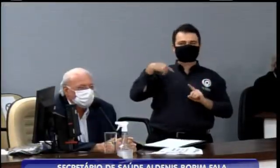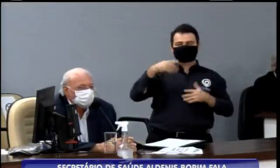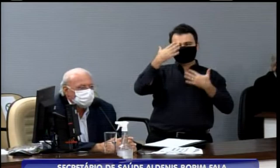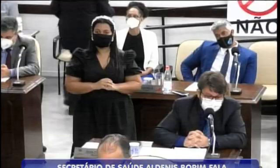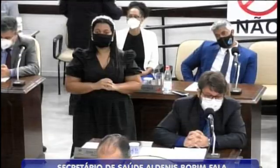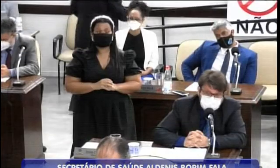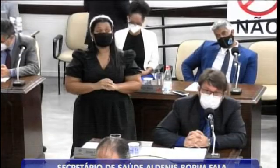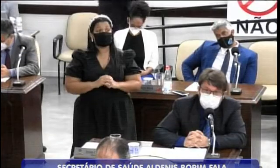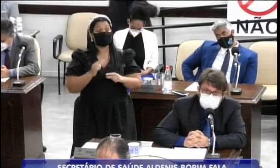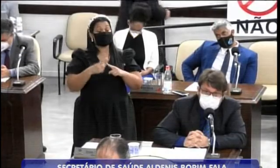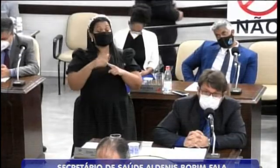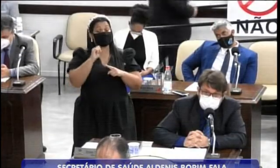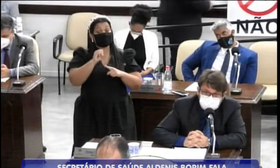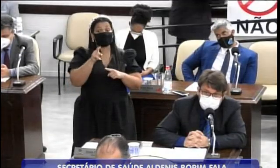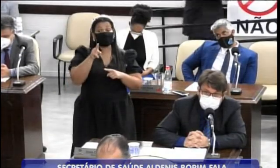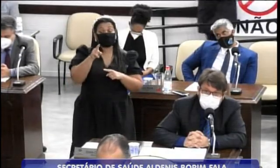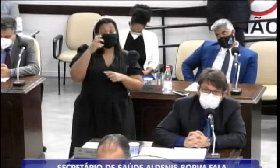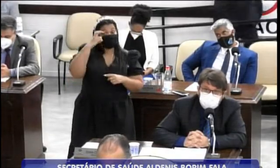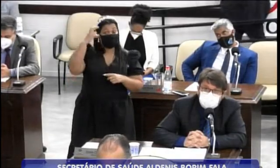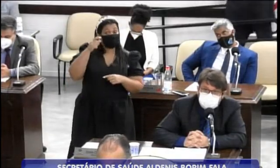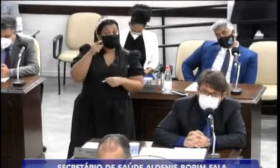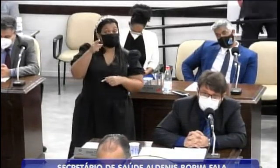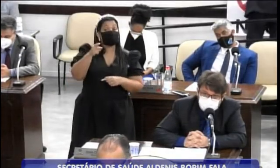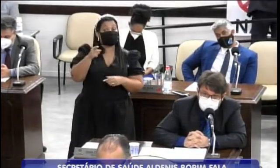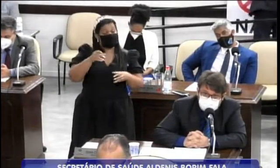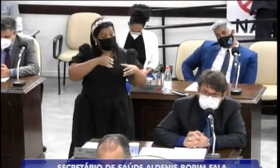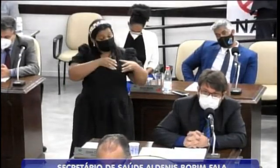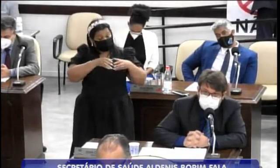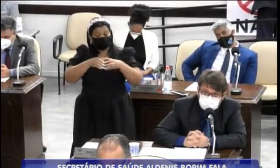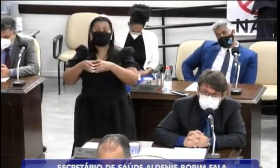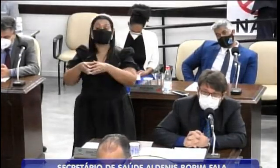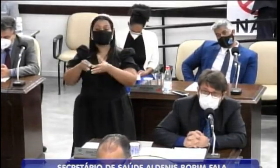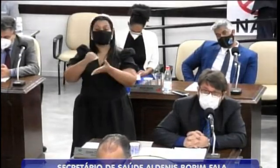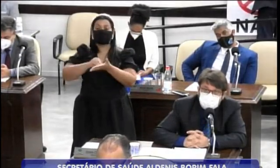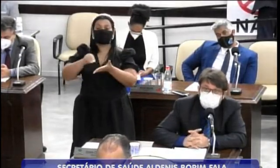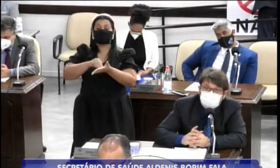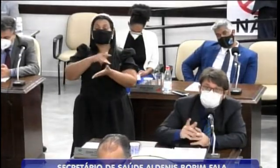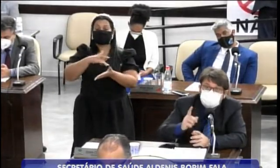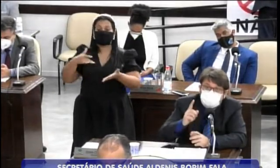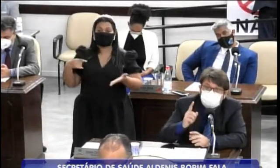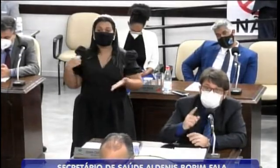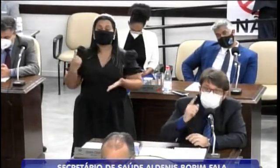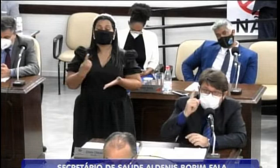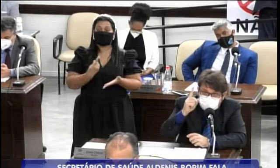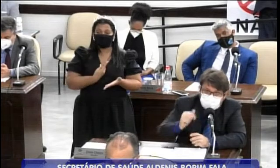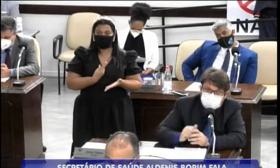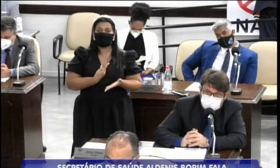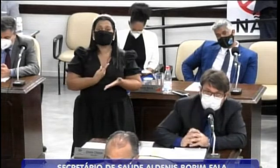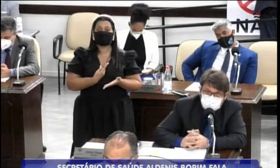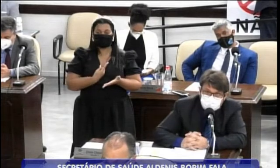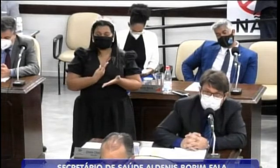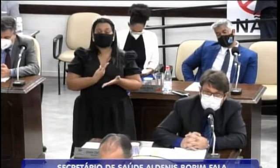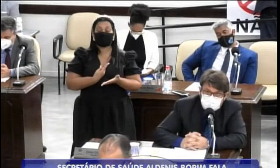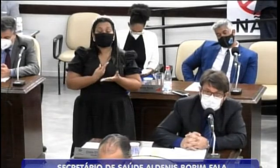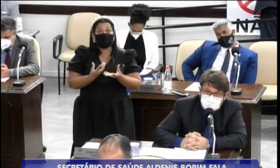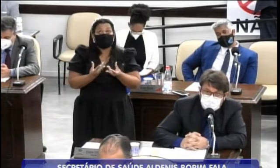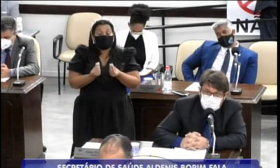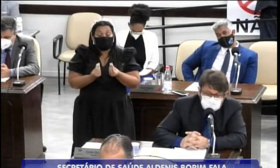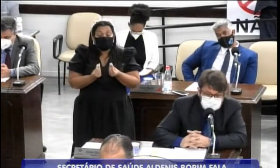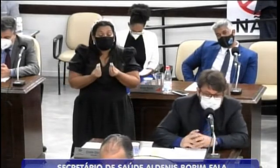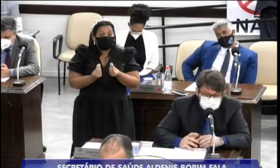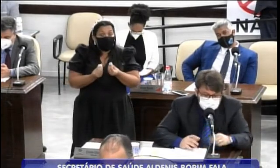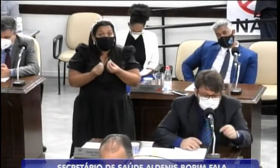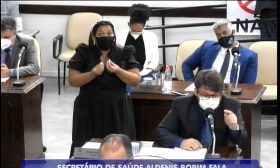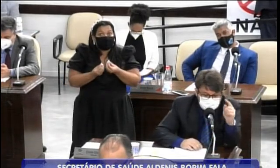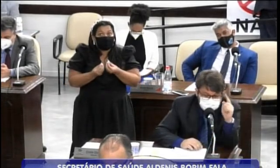porque se não fôssemos a competência do senhor e de sua equipe à frente da Secretaria de Saúde, teríamos um resultado 1000 vezes pior.